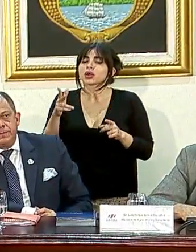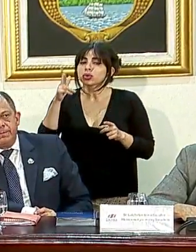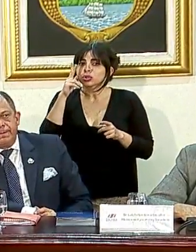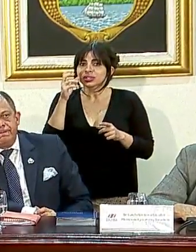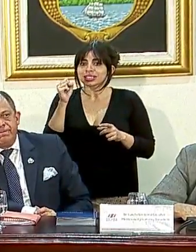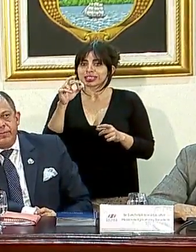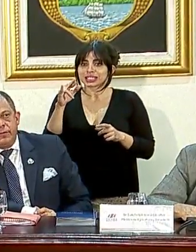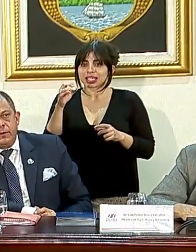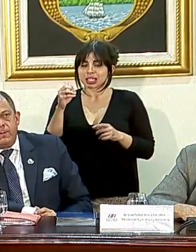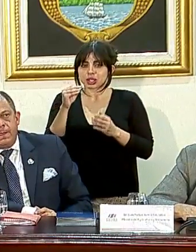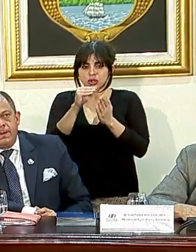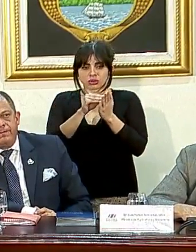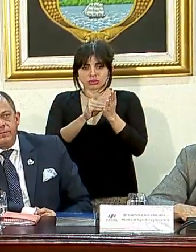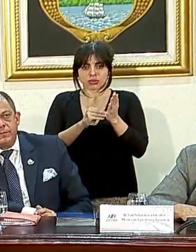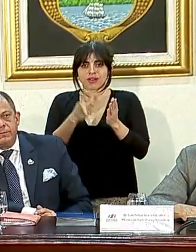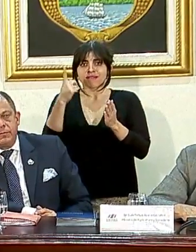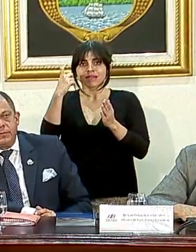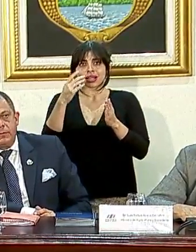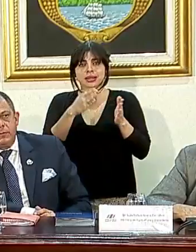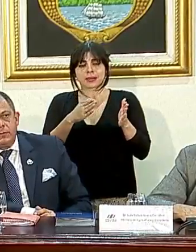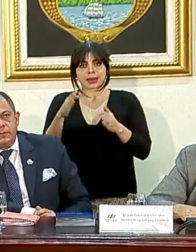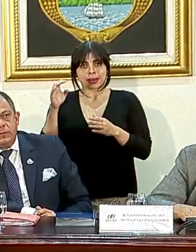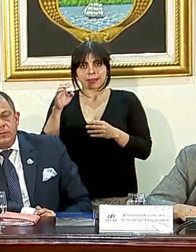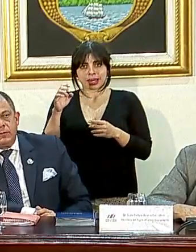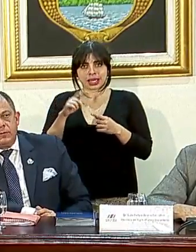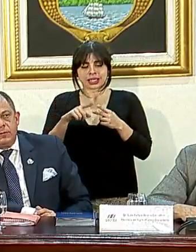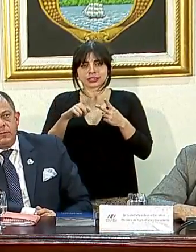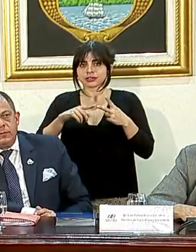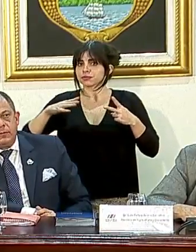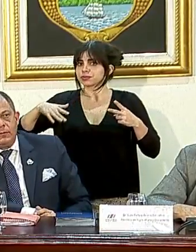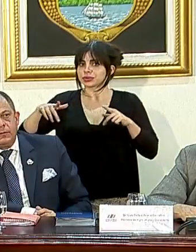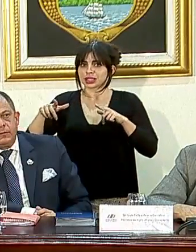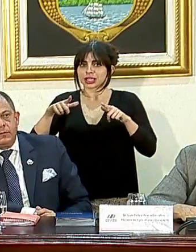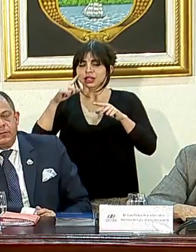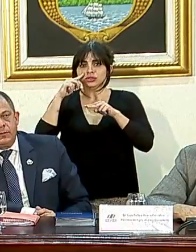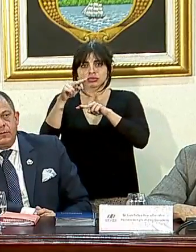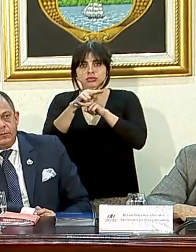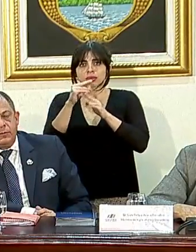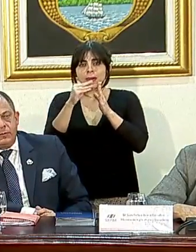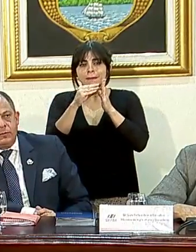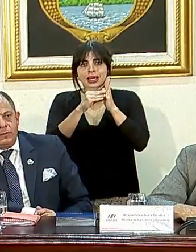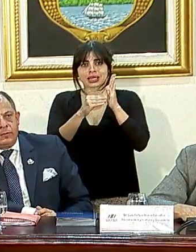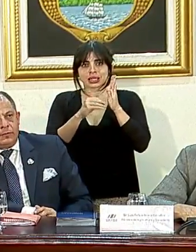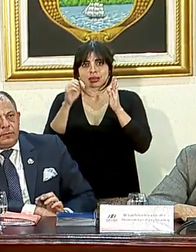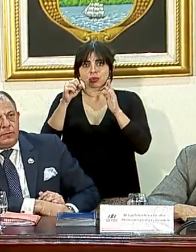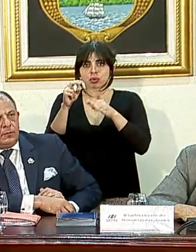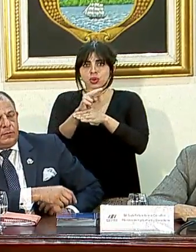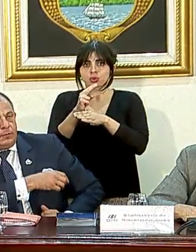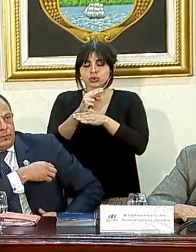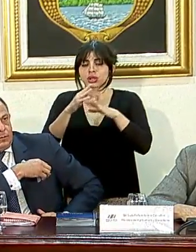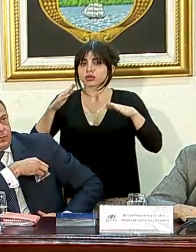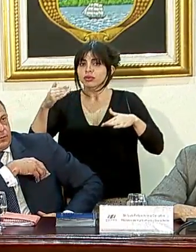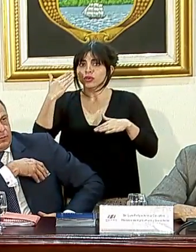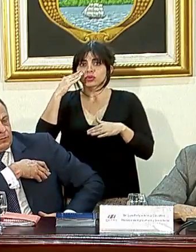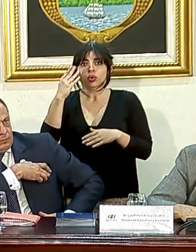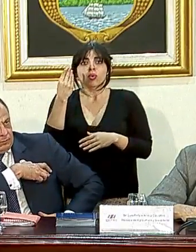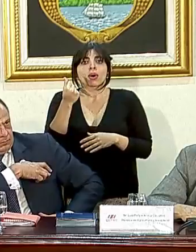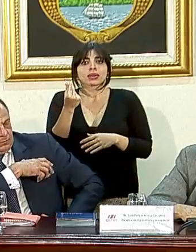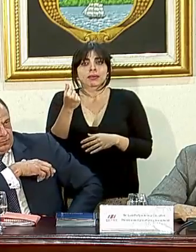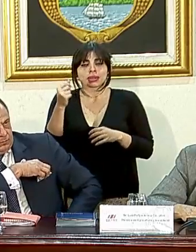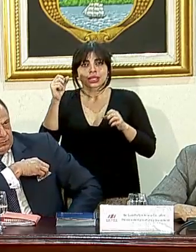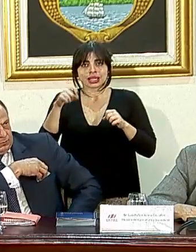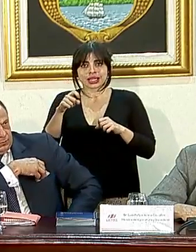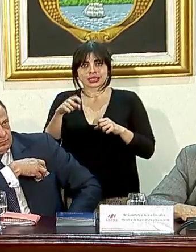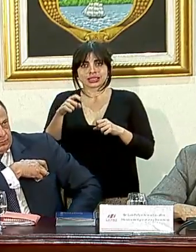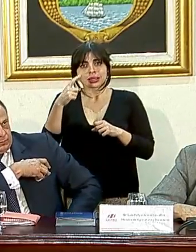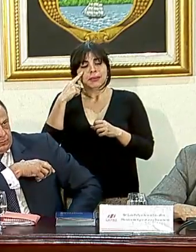don Sergio y anotando, falta el plan de emergencia, no está listo el rastreo de las partidas que se pueden tocar, no se sabe cuánto dinero se tiene que